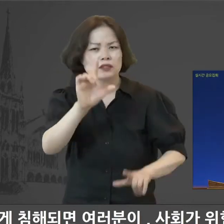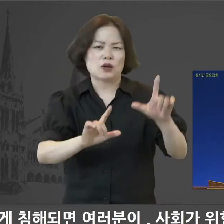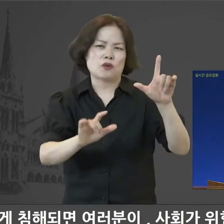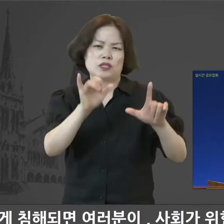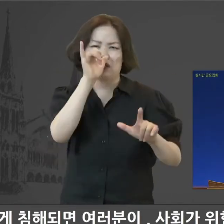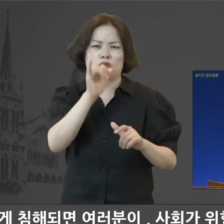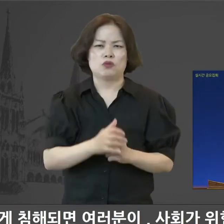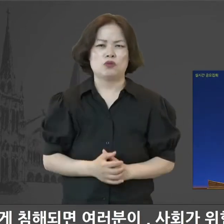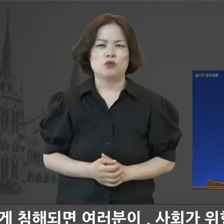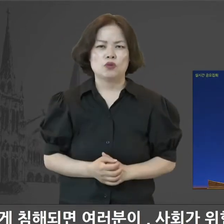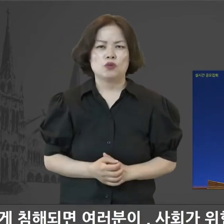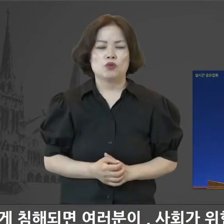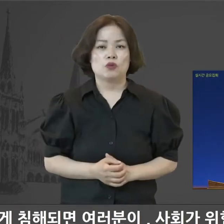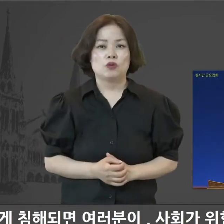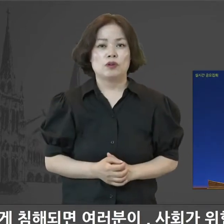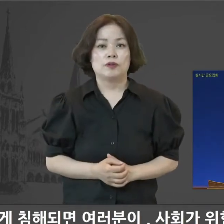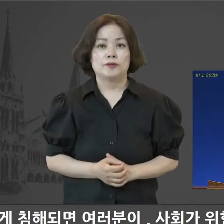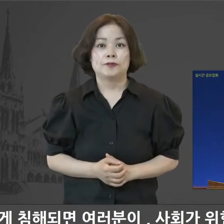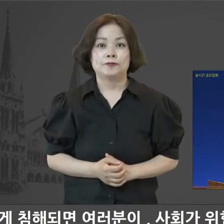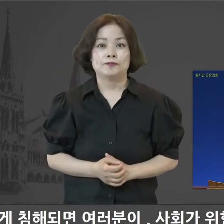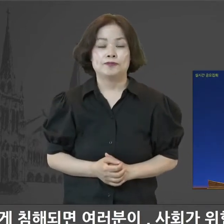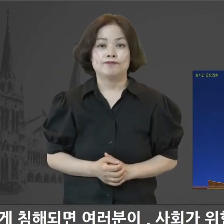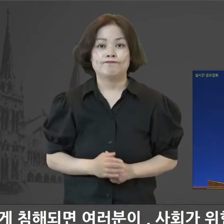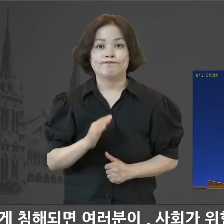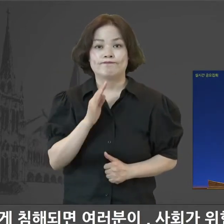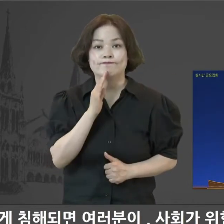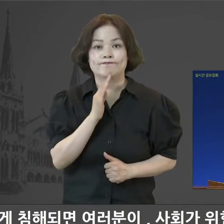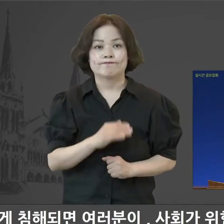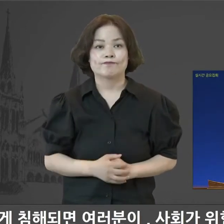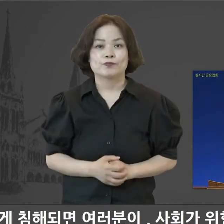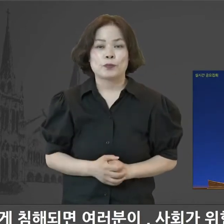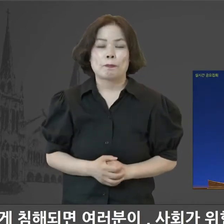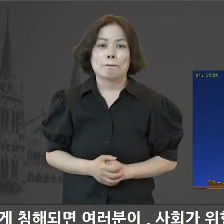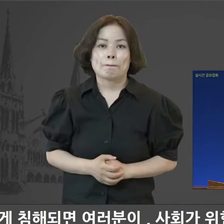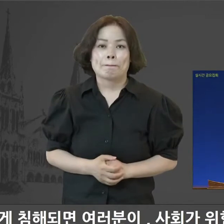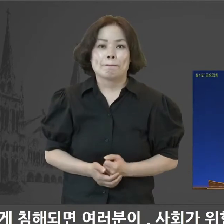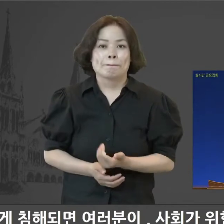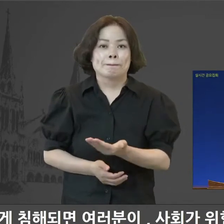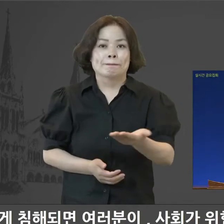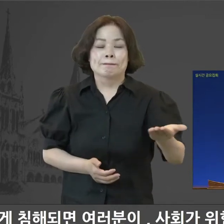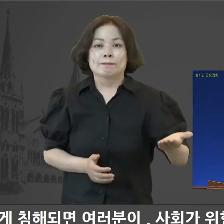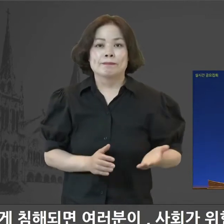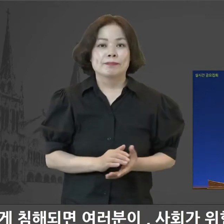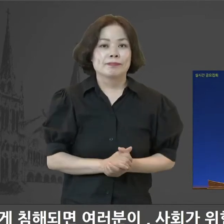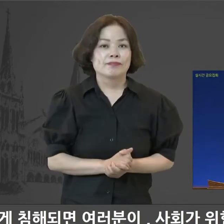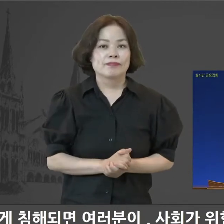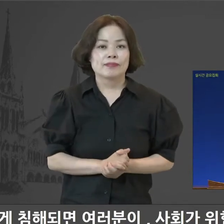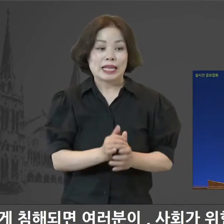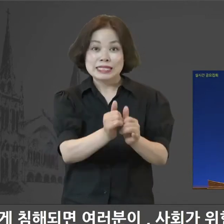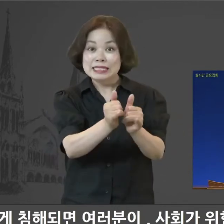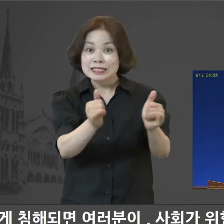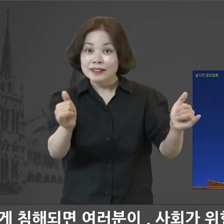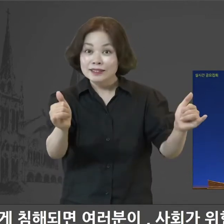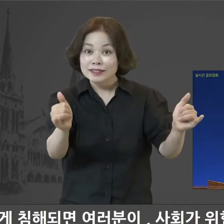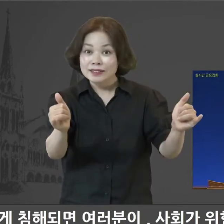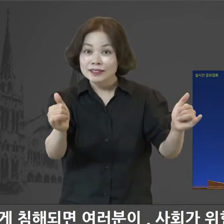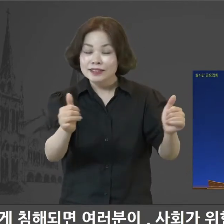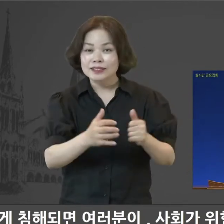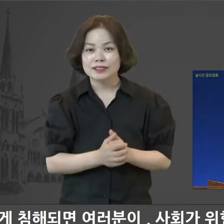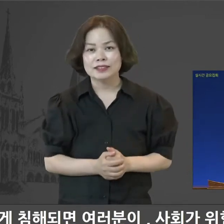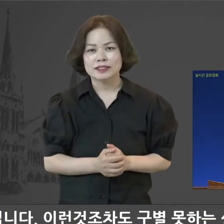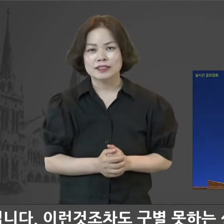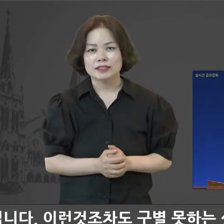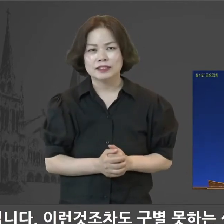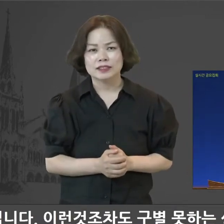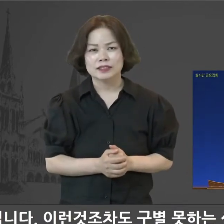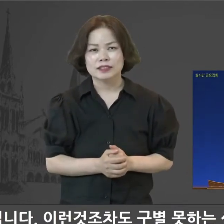거예요. 그러니까 사실은 여러분, 이 인간이